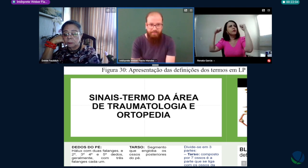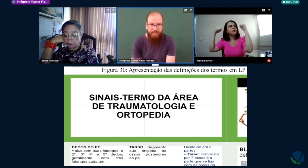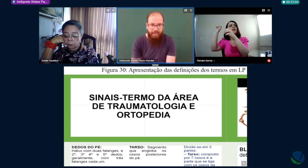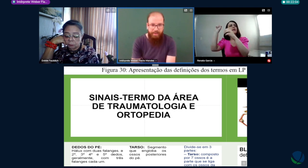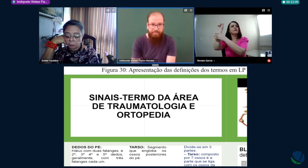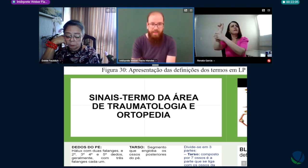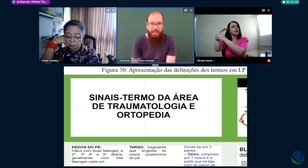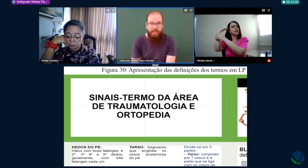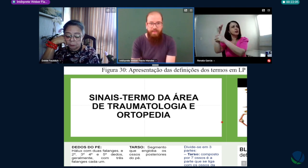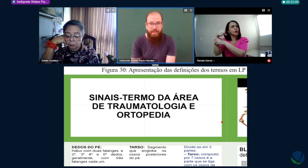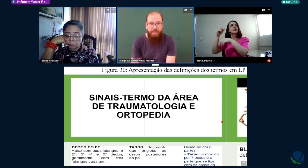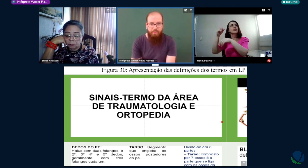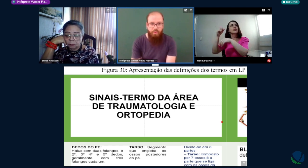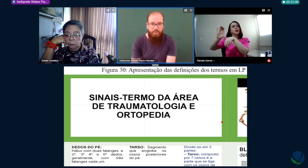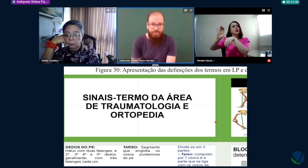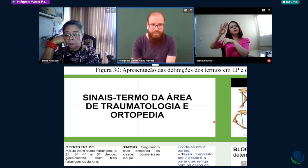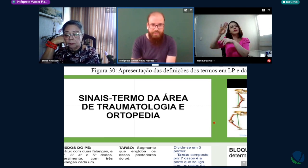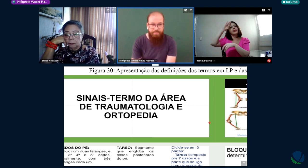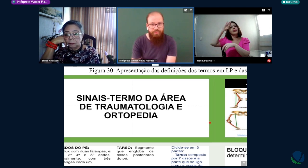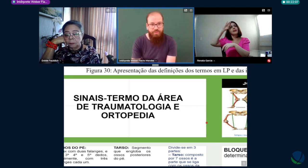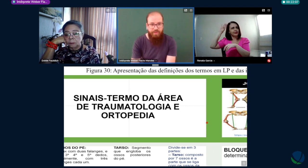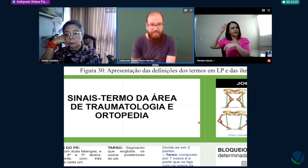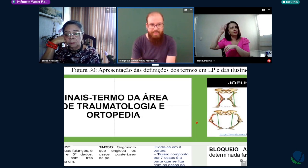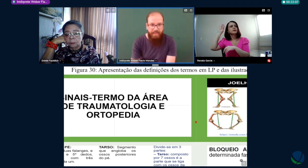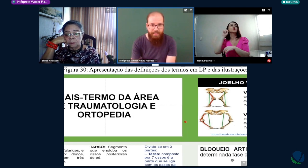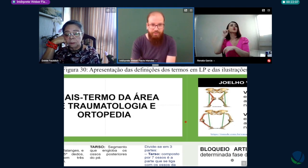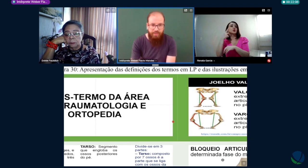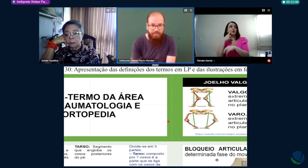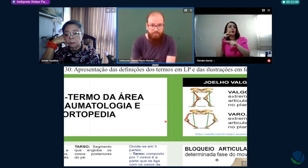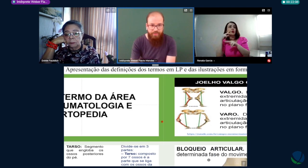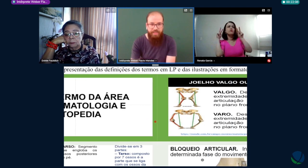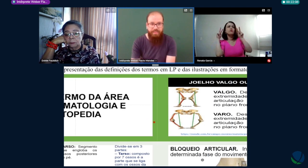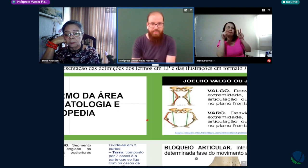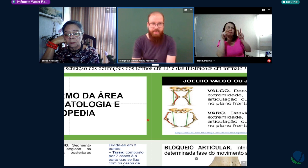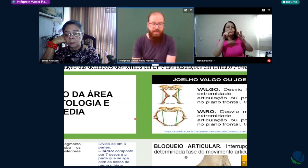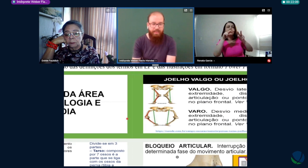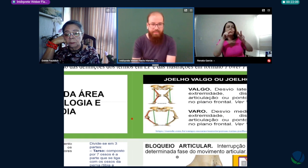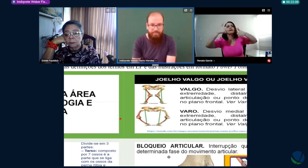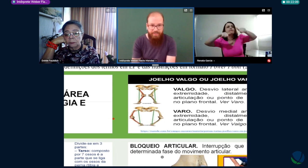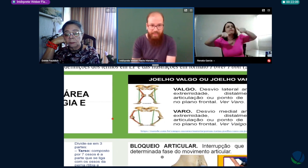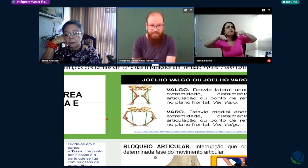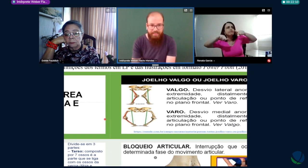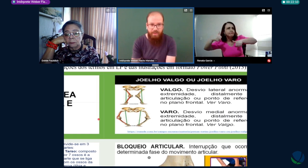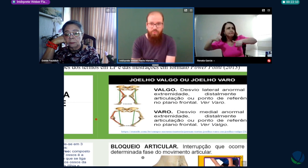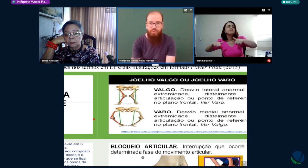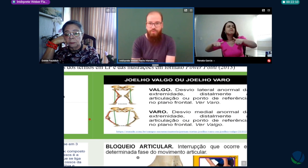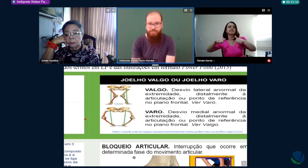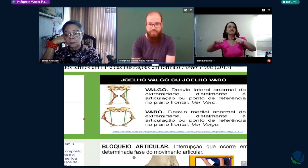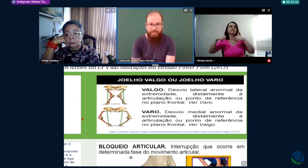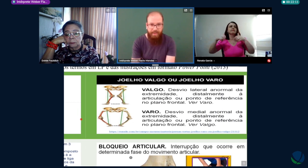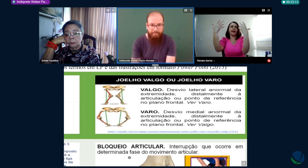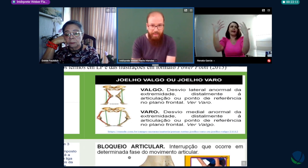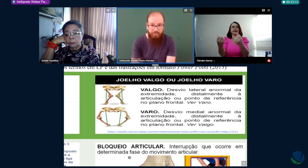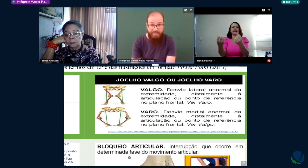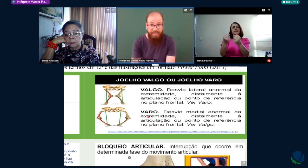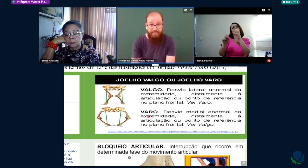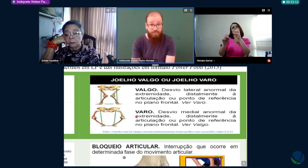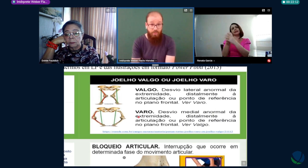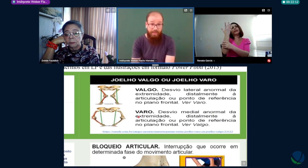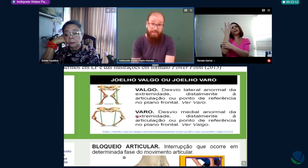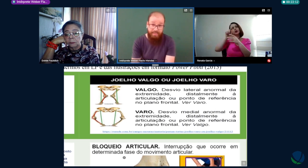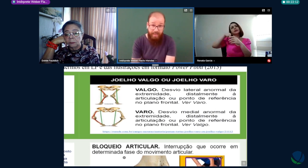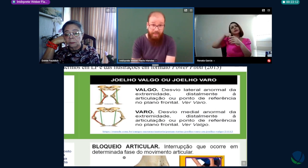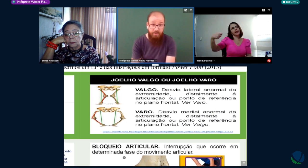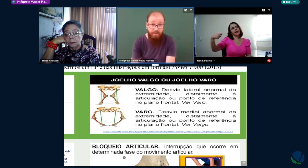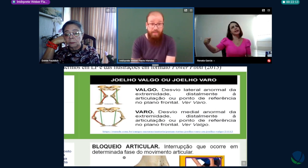sinais-termo na área. E aí, como eu disse, profissionais da área de educação física, acadêmicos da área da saúde, fisioterapeutas,